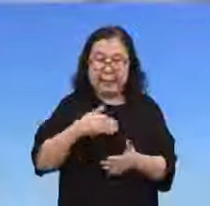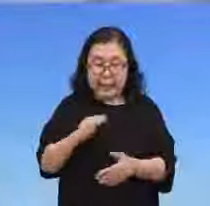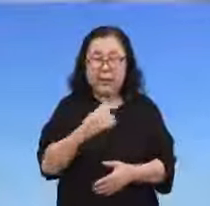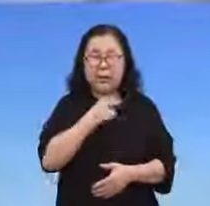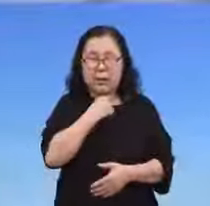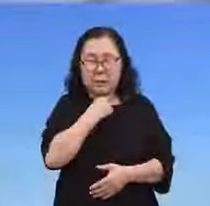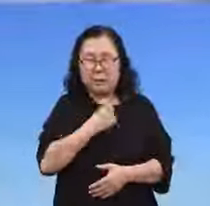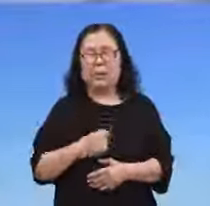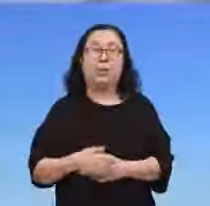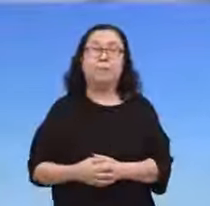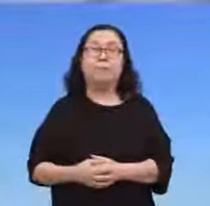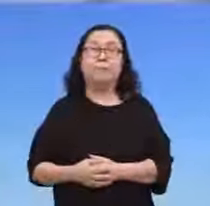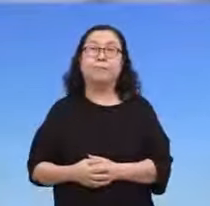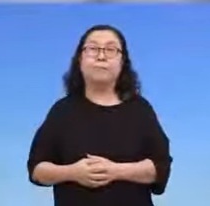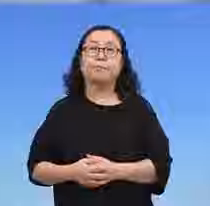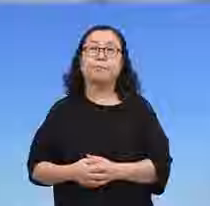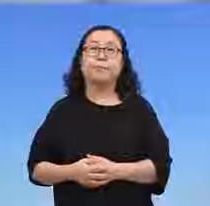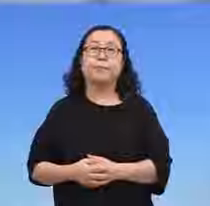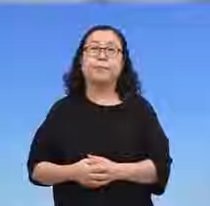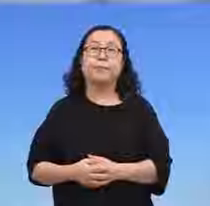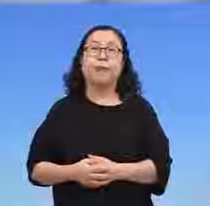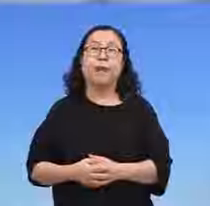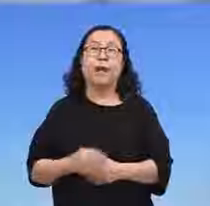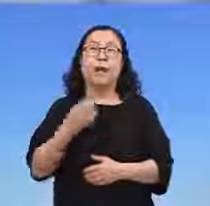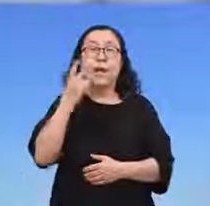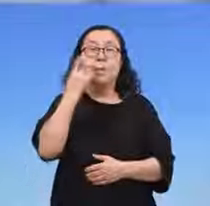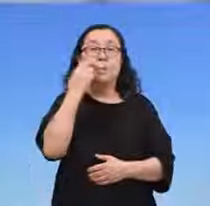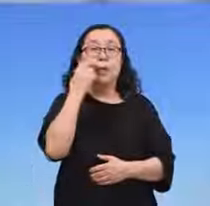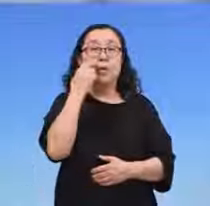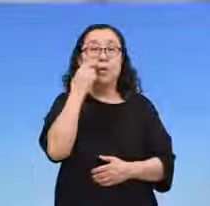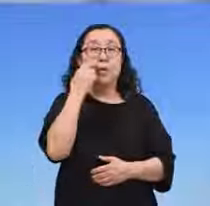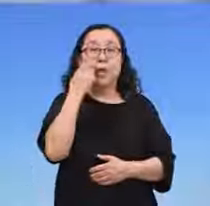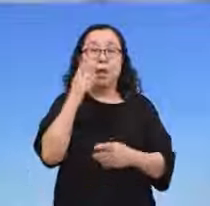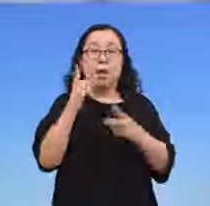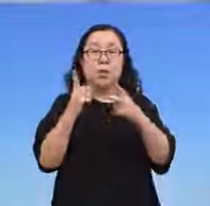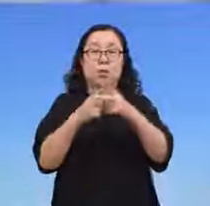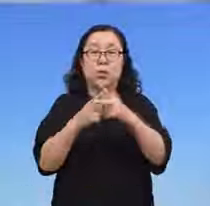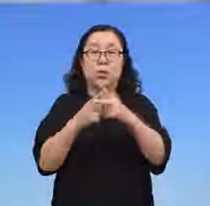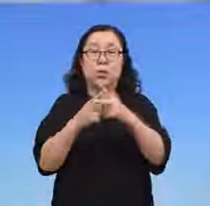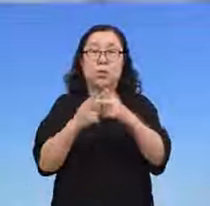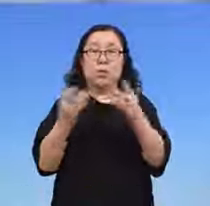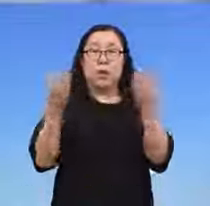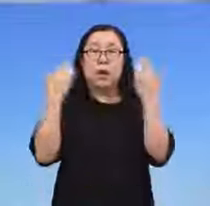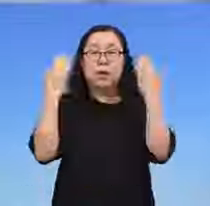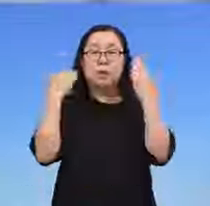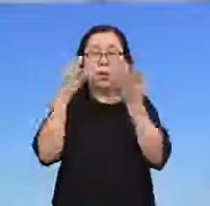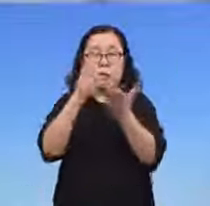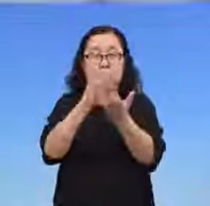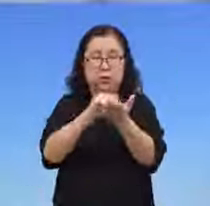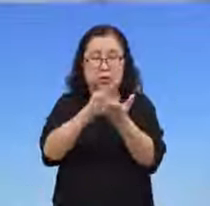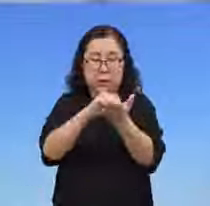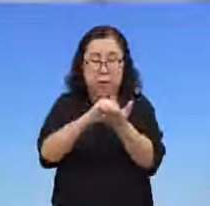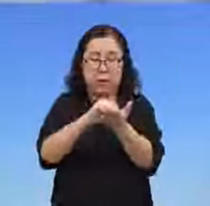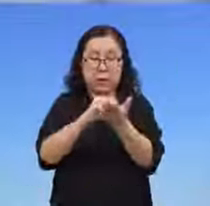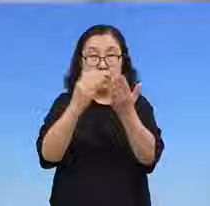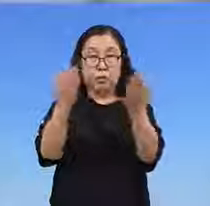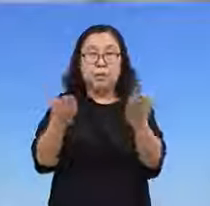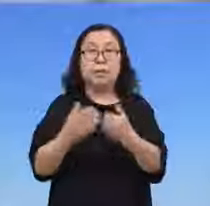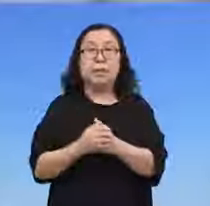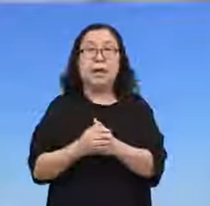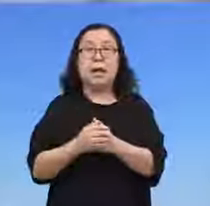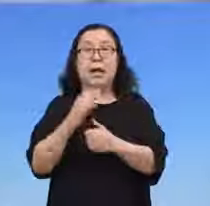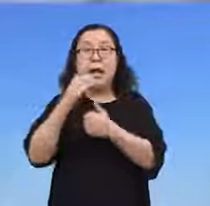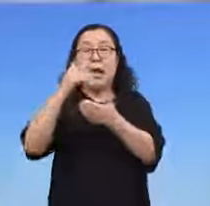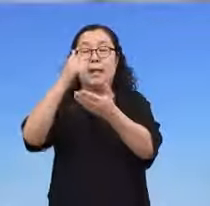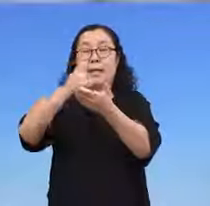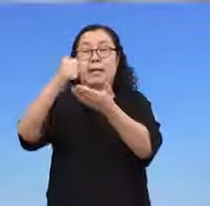결론을 맺으면서요, 그 미국의 어느 초등학교에서 이제 그 숙제를 내줬대. 어린애들을 보고